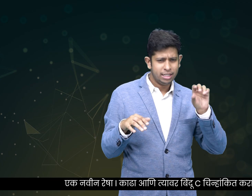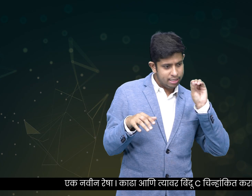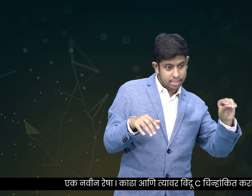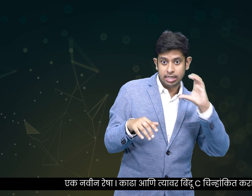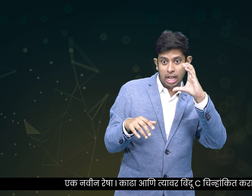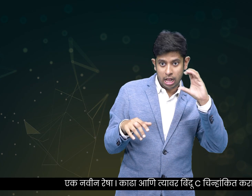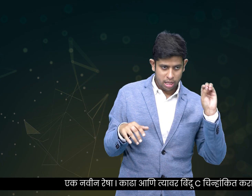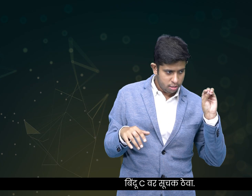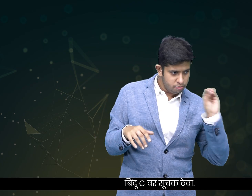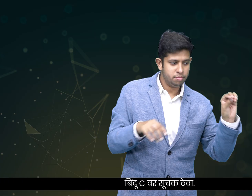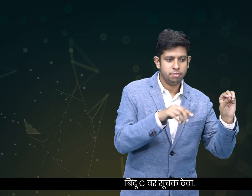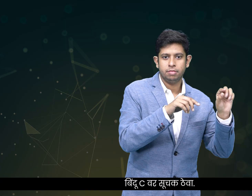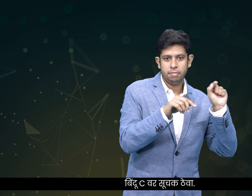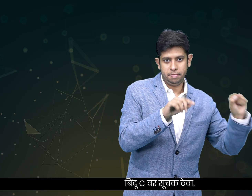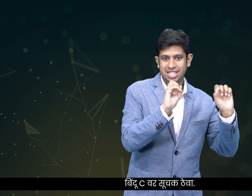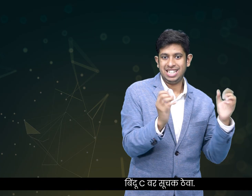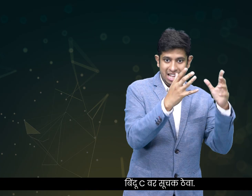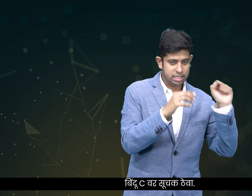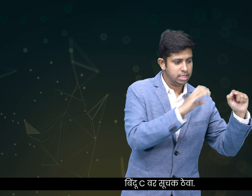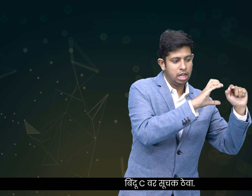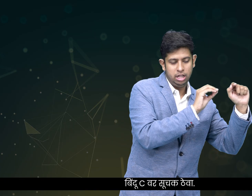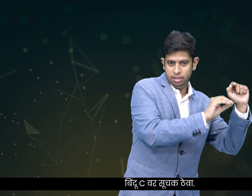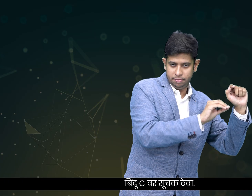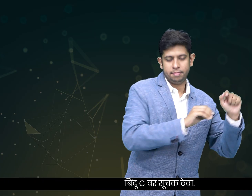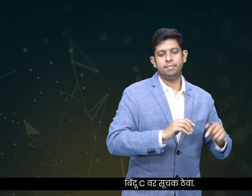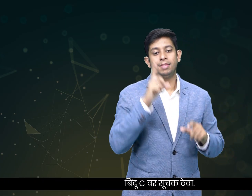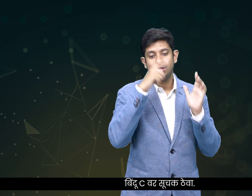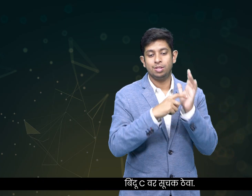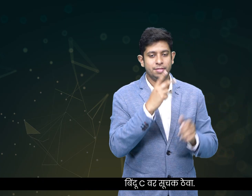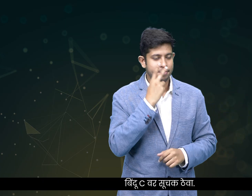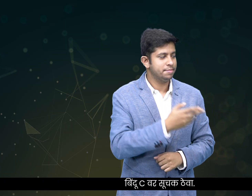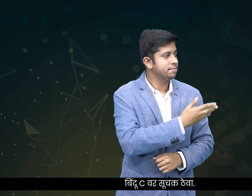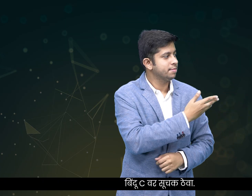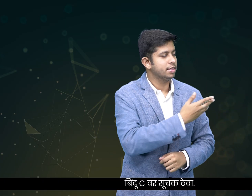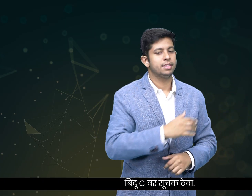बिंदू C वर सूचक ठेवा.